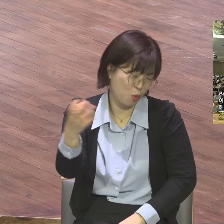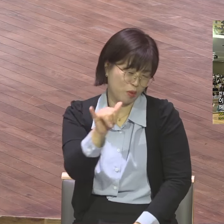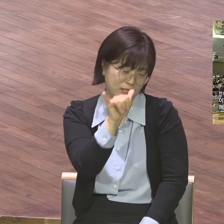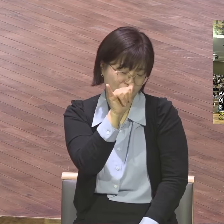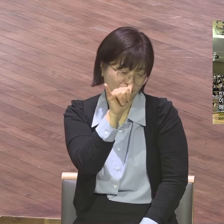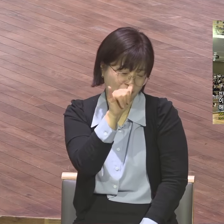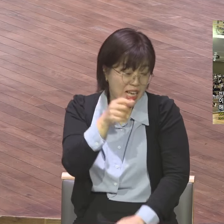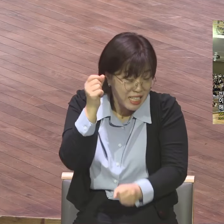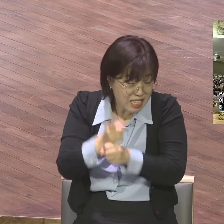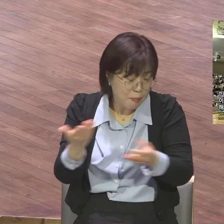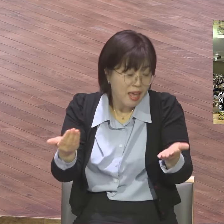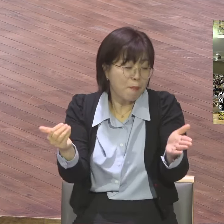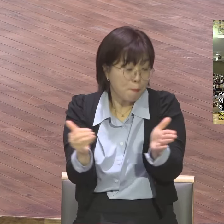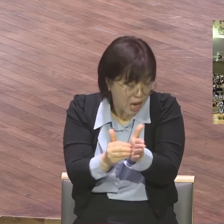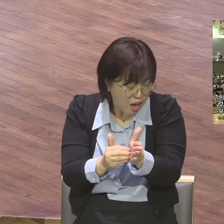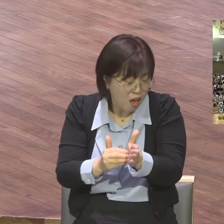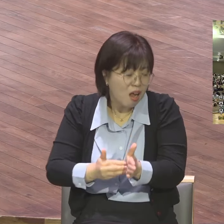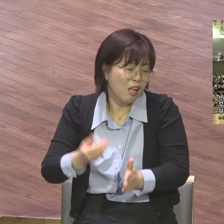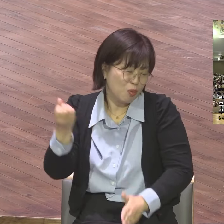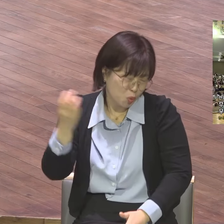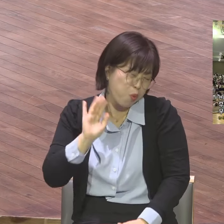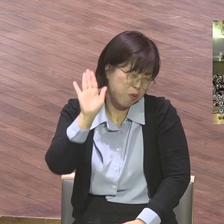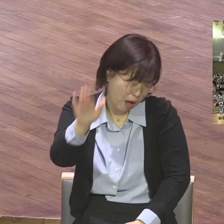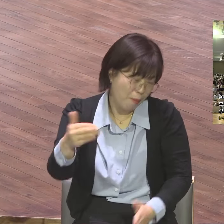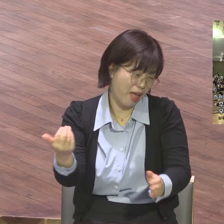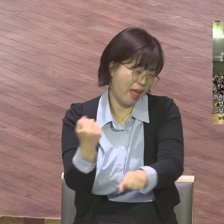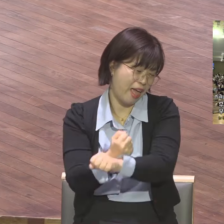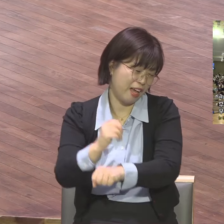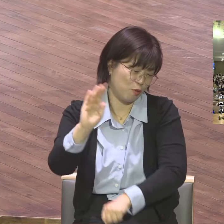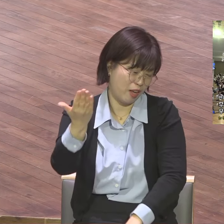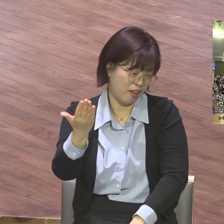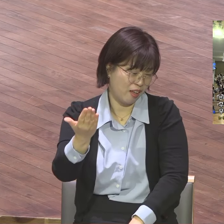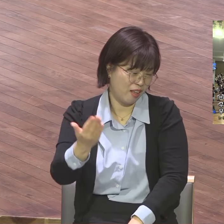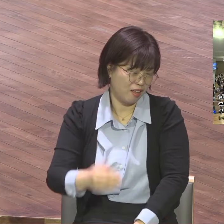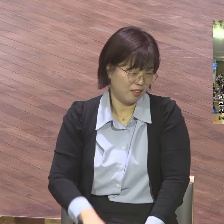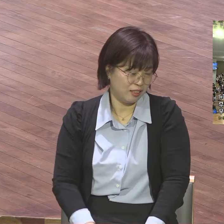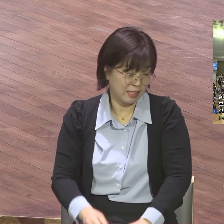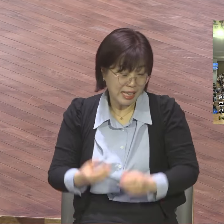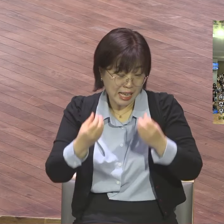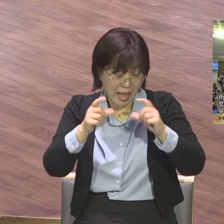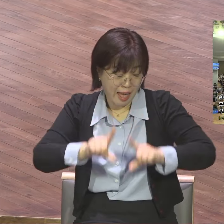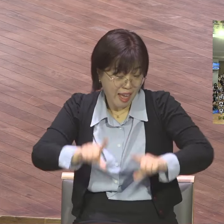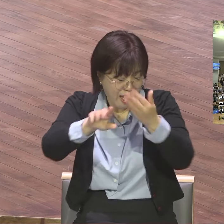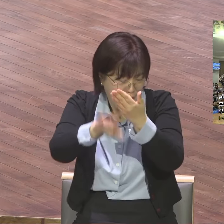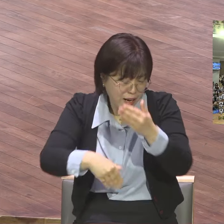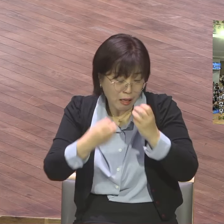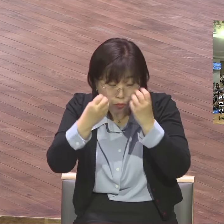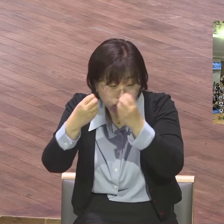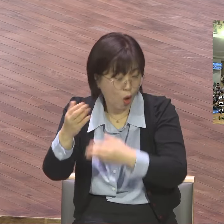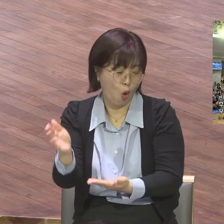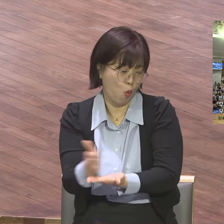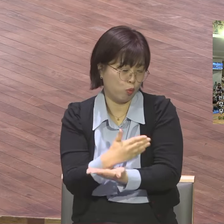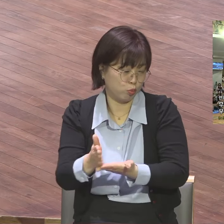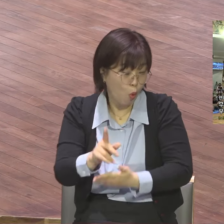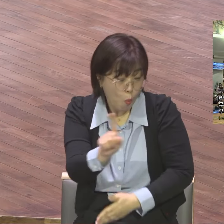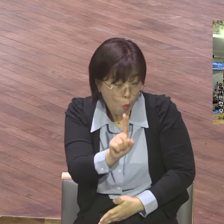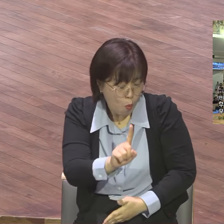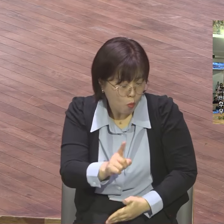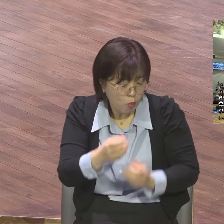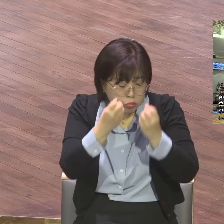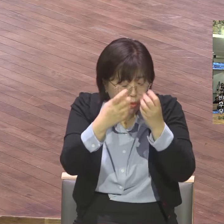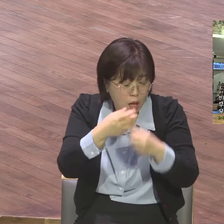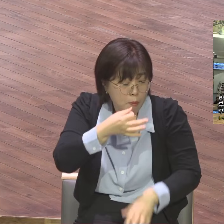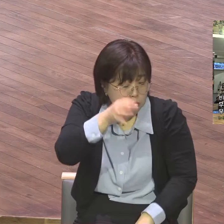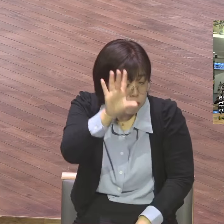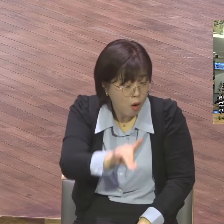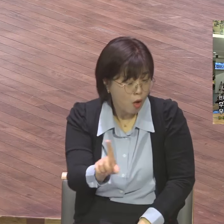해 아래는 새 것이 없나니 무엇을 가리켜 이르기를 보라 이것이 새 것이라 할 것이 있으랴. 우리가